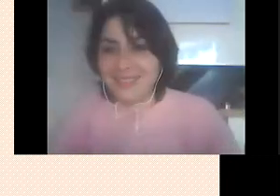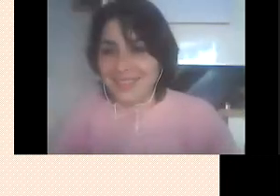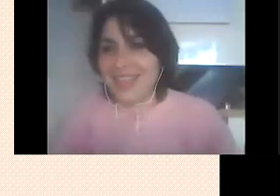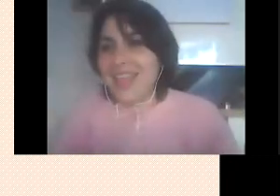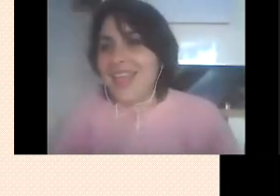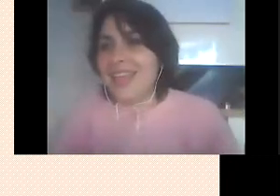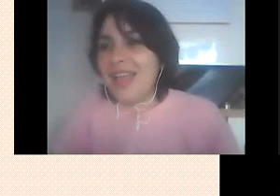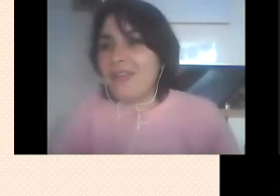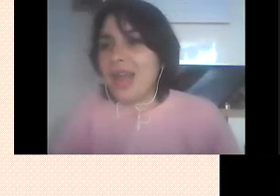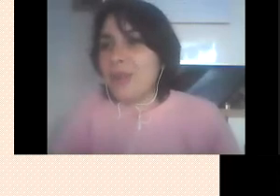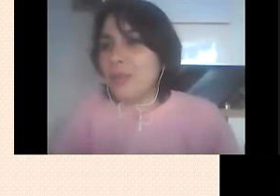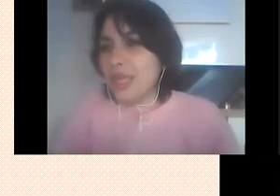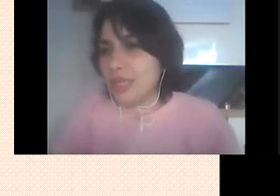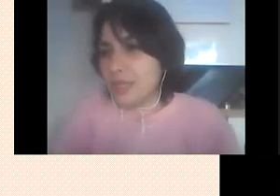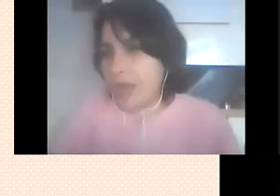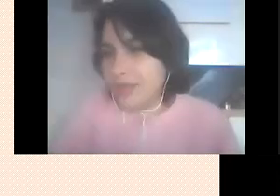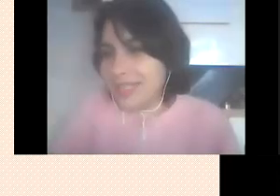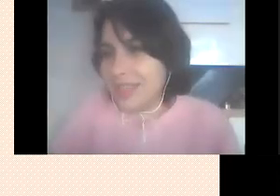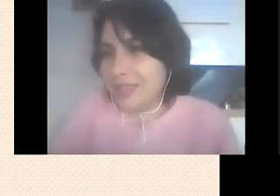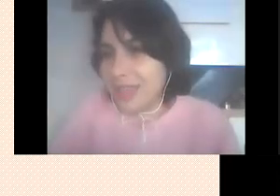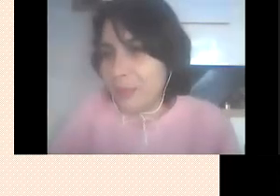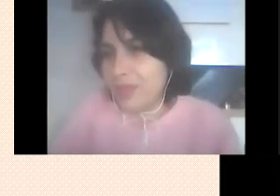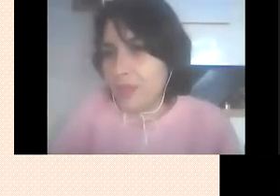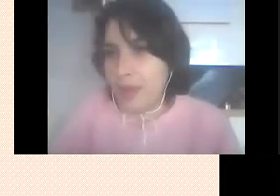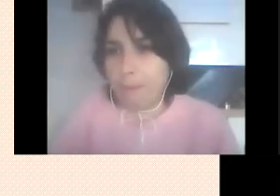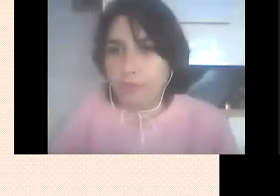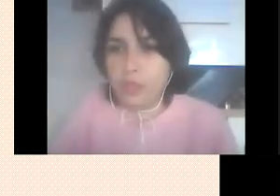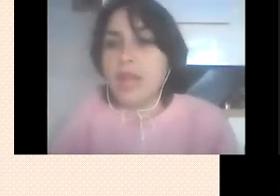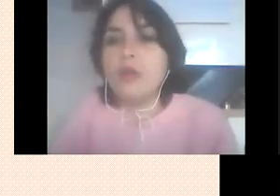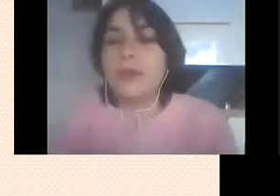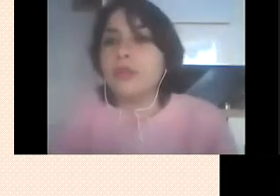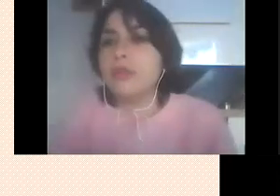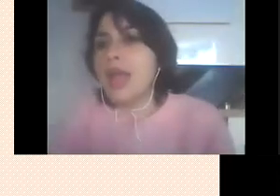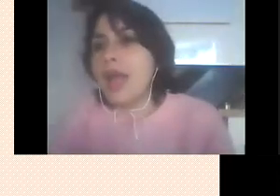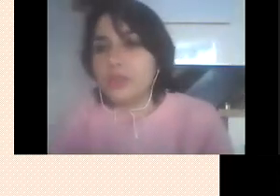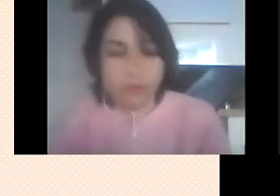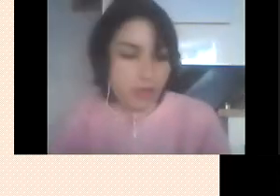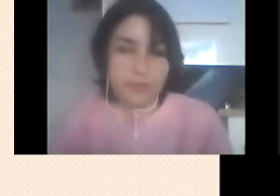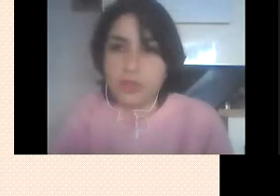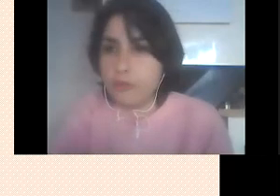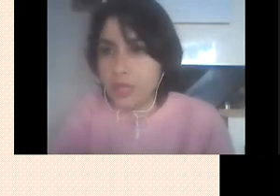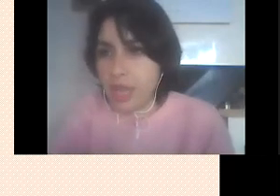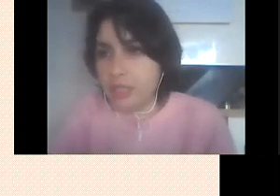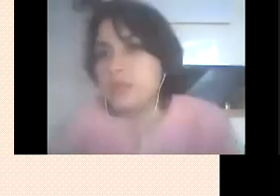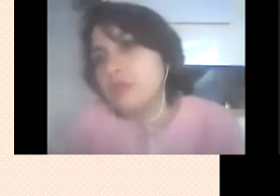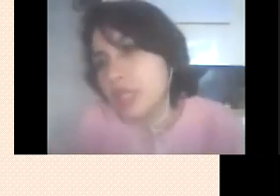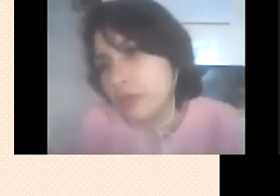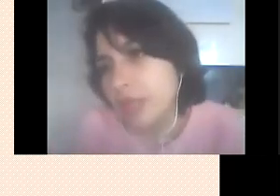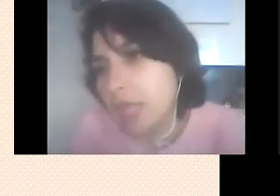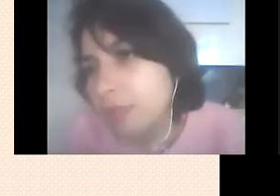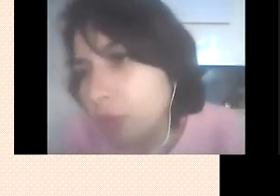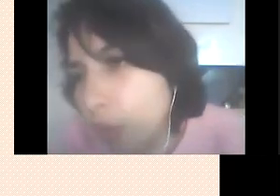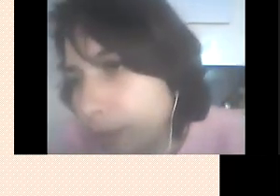¿Cierto? A ver, la Amanda me quiere decir algo que está ahí. Ya, Amanda, dime. O sea, no, perdón, la Sofi. Sofi, ya hice. Ya,